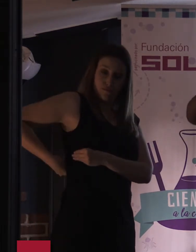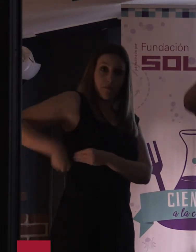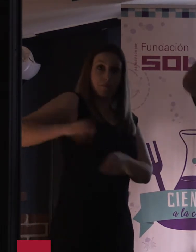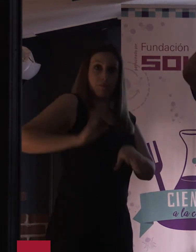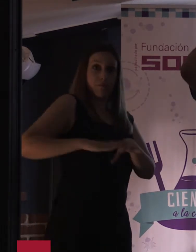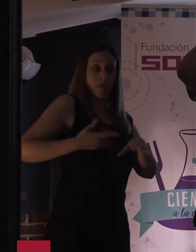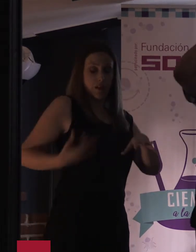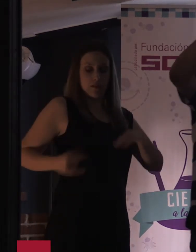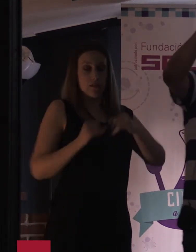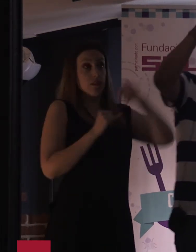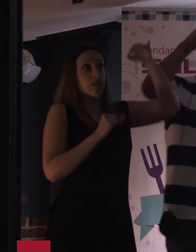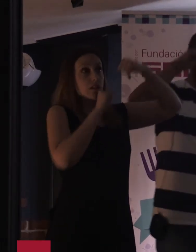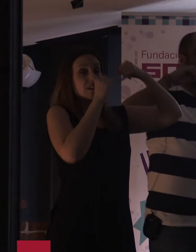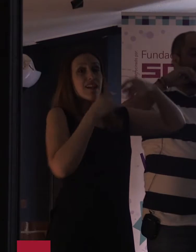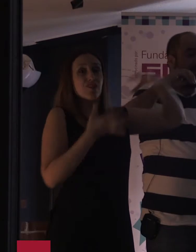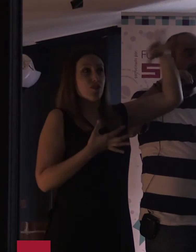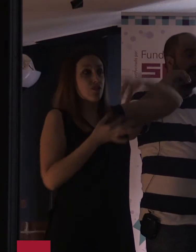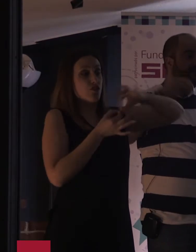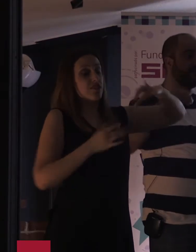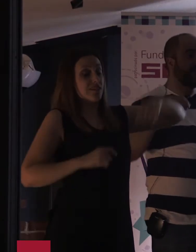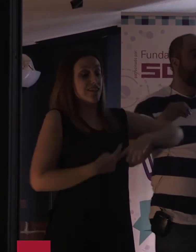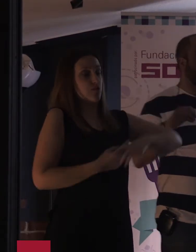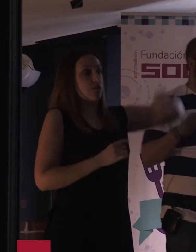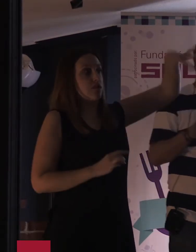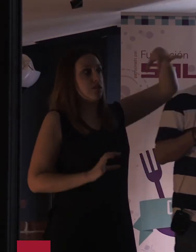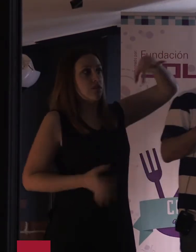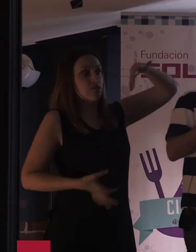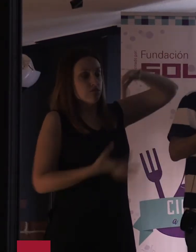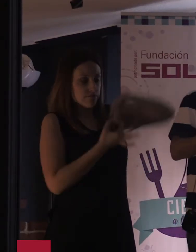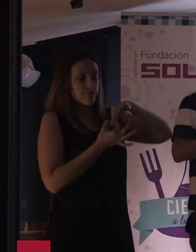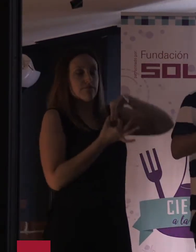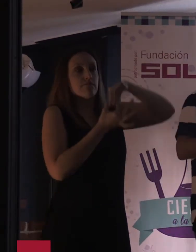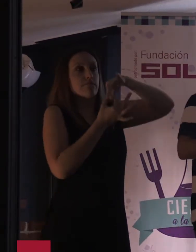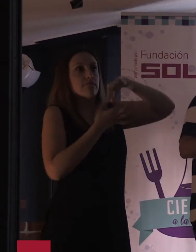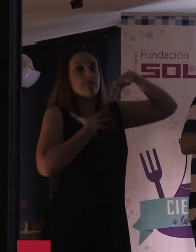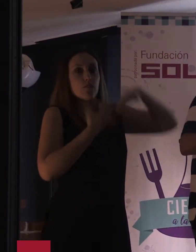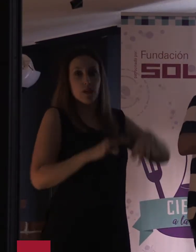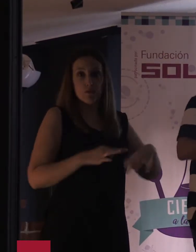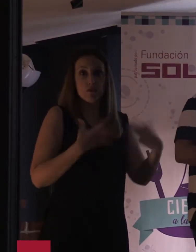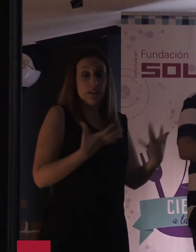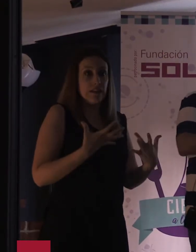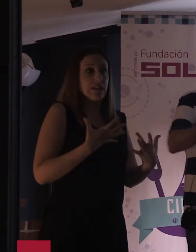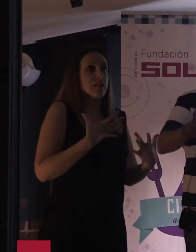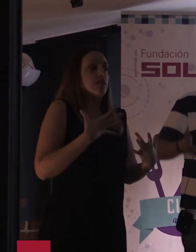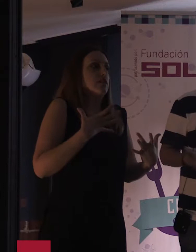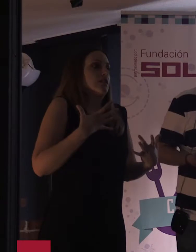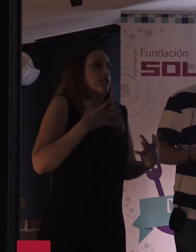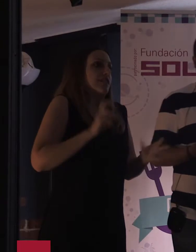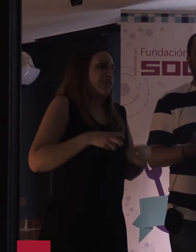conexiones nerviosas entre la parte de arriba y la parte de abajo de la lesión y que, de alguna forma, seguramente no pueda recuperar por